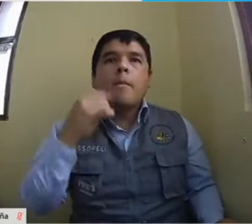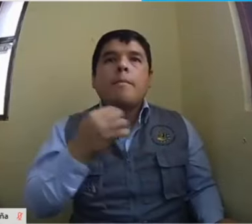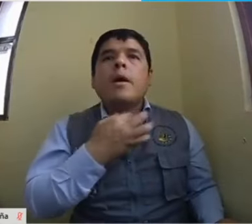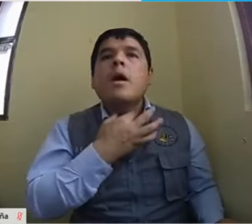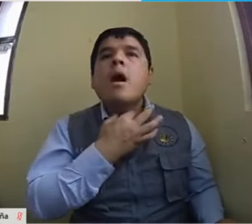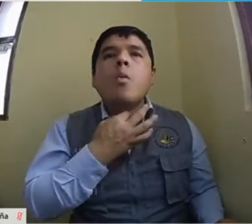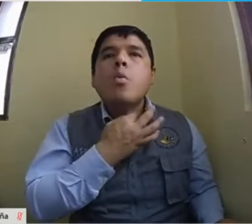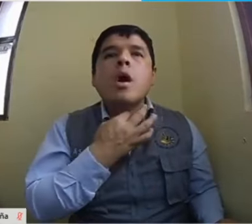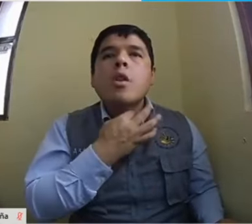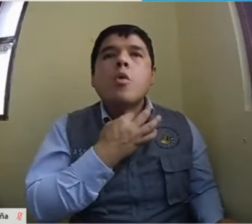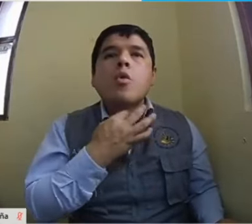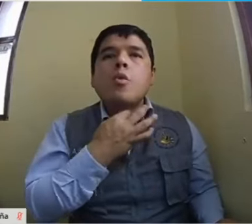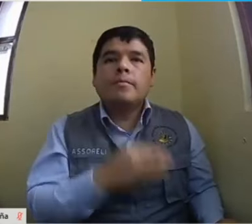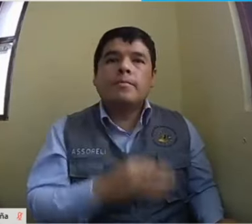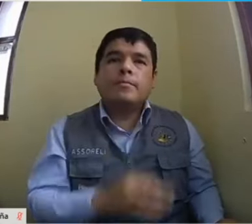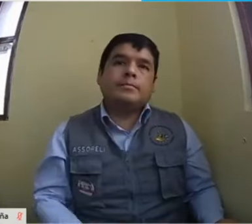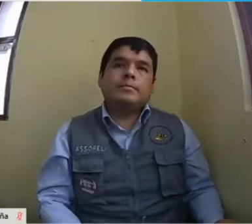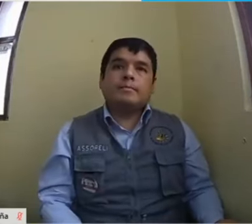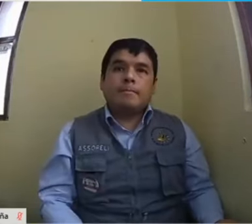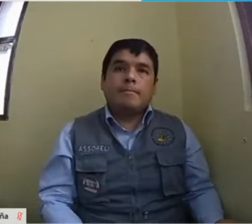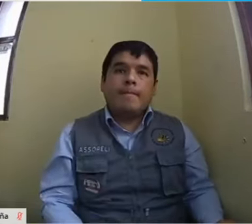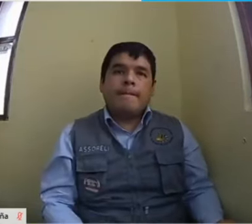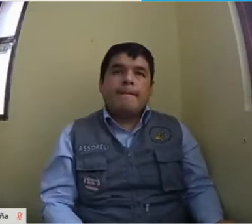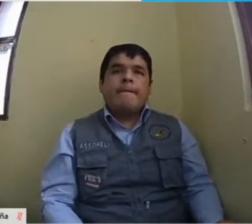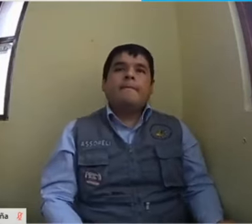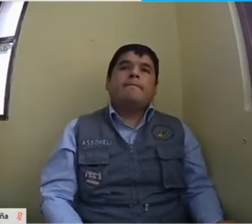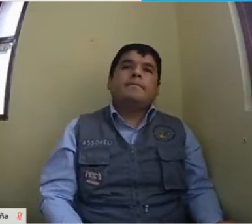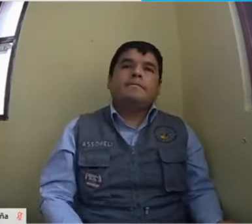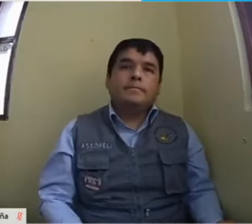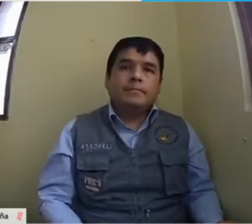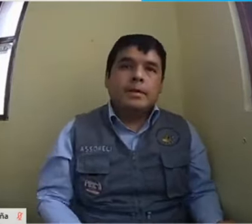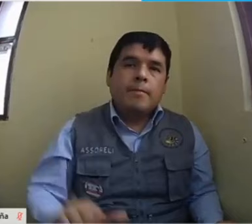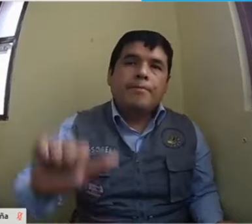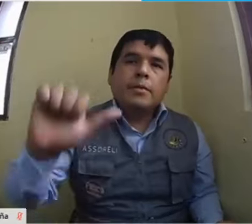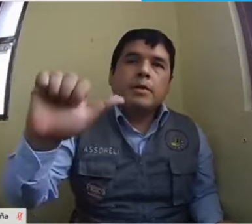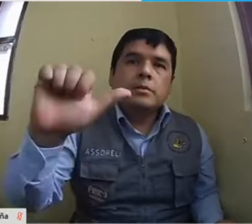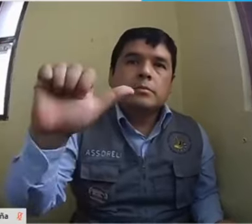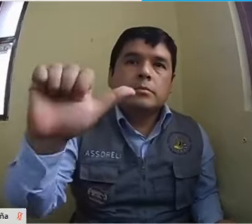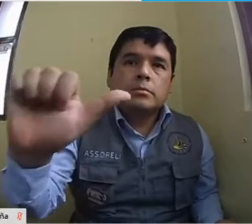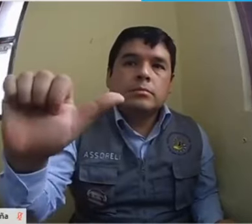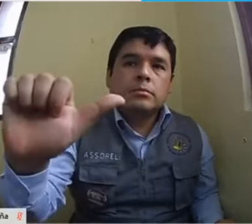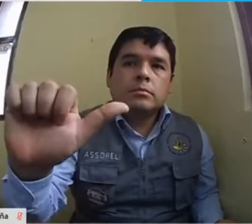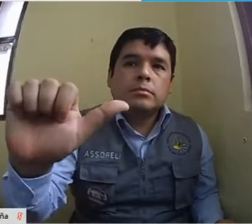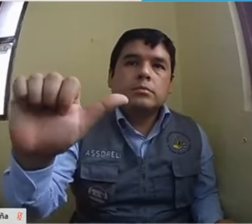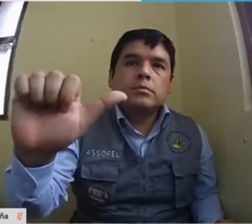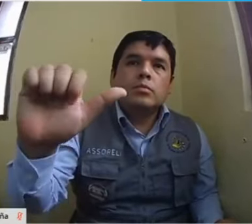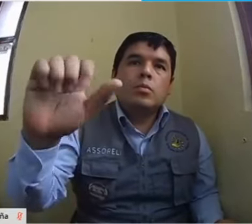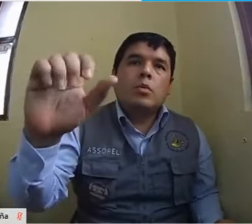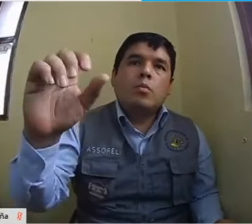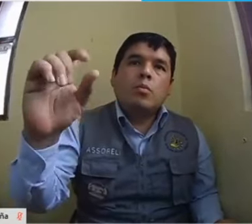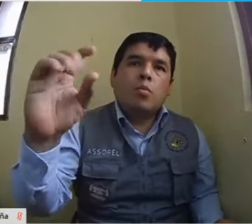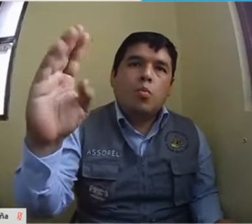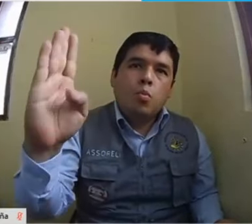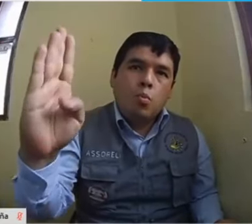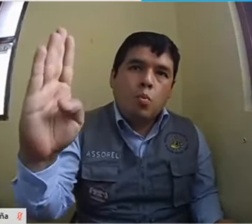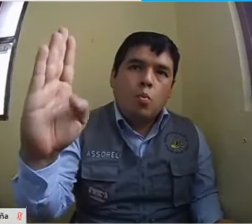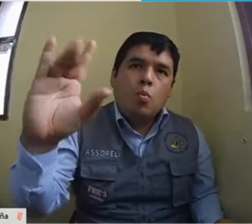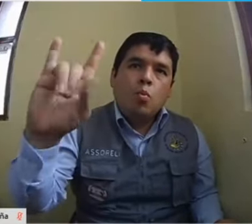abuelo, hombre y en la parte baja del cuello. Y para abuela,